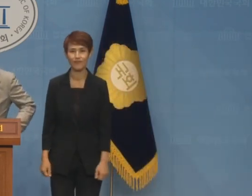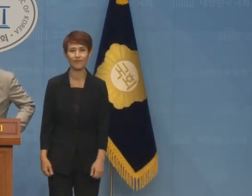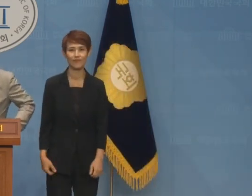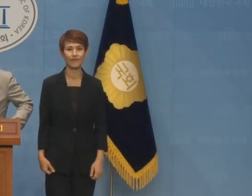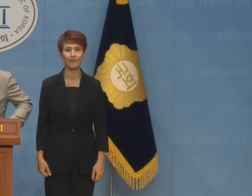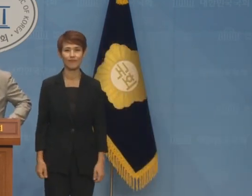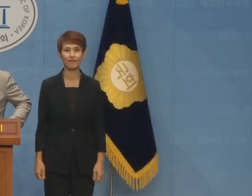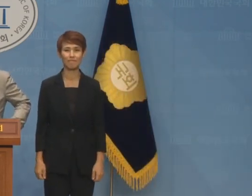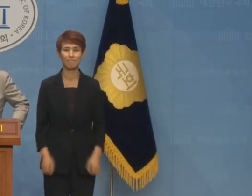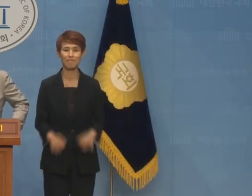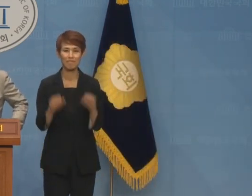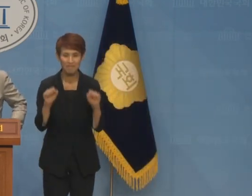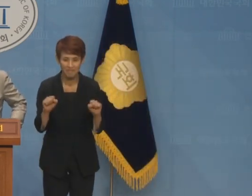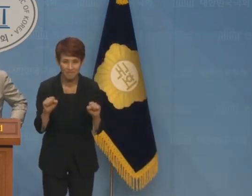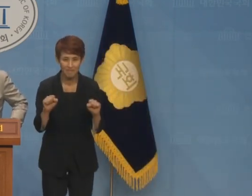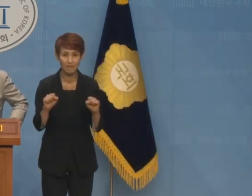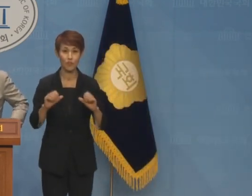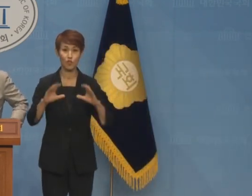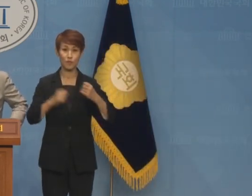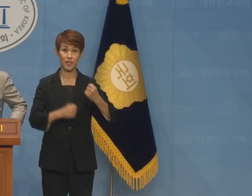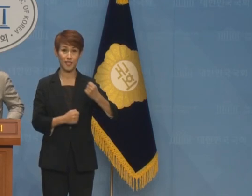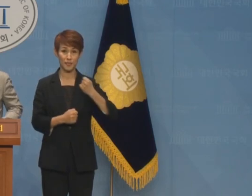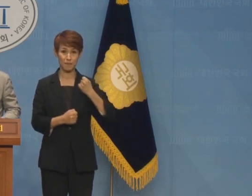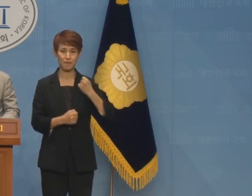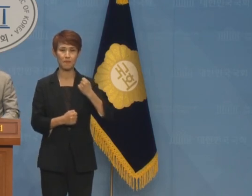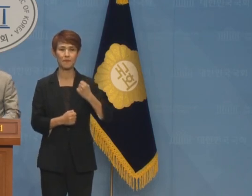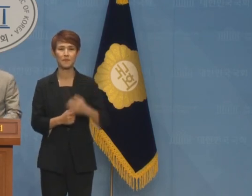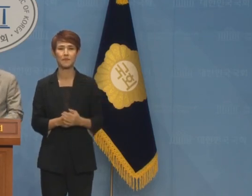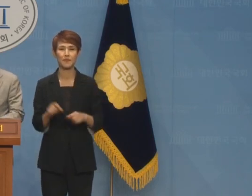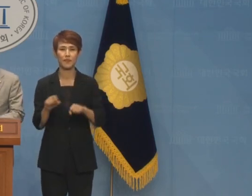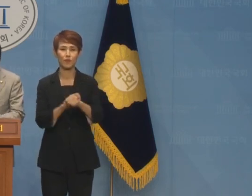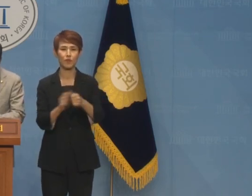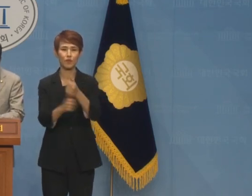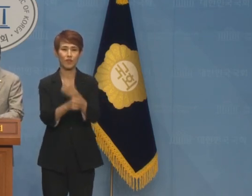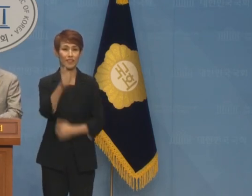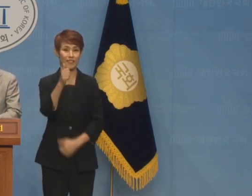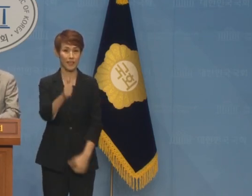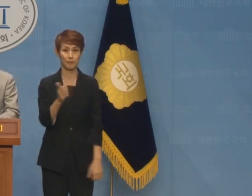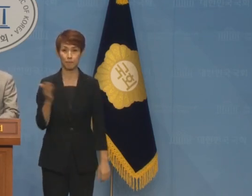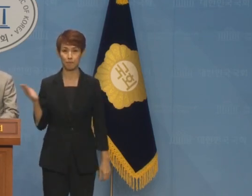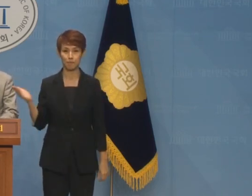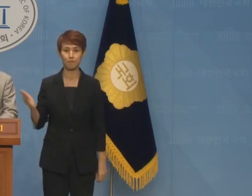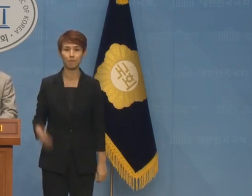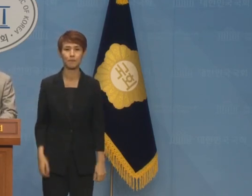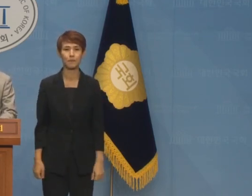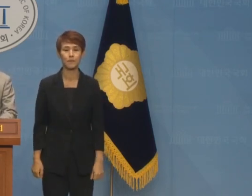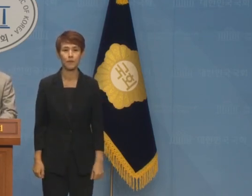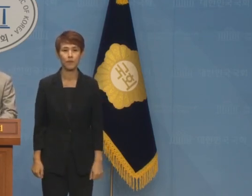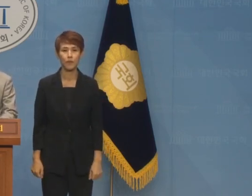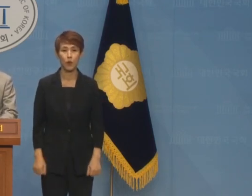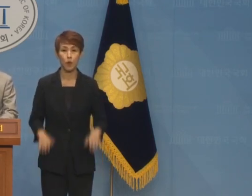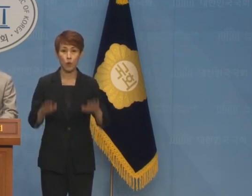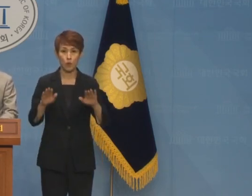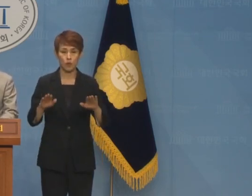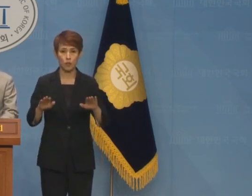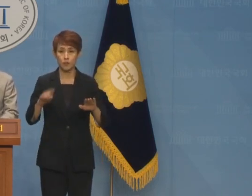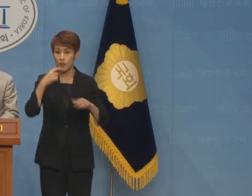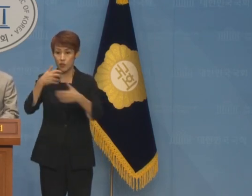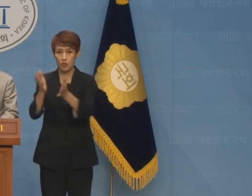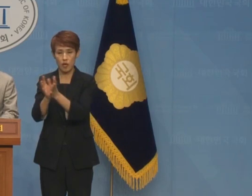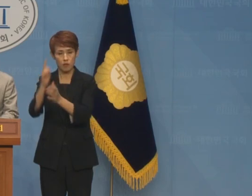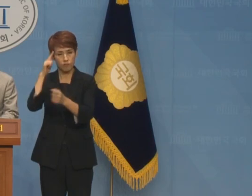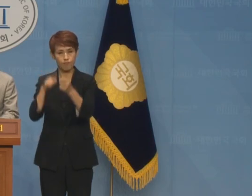아 안녕하십니까 국민의 힘 미대 특의 위원장 이상입니다 어 오늘 민주당 과방에